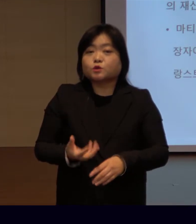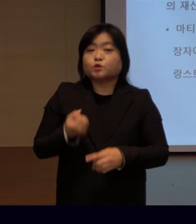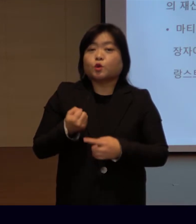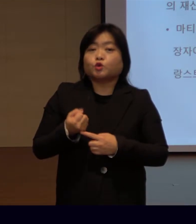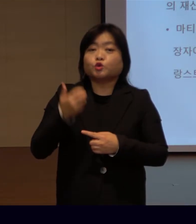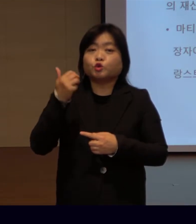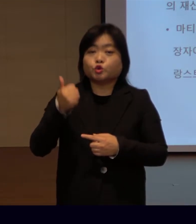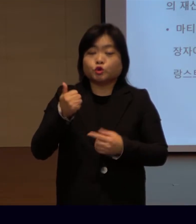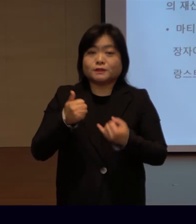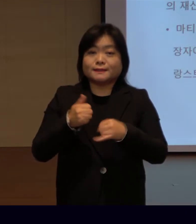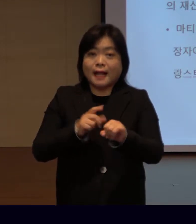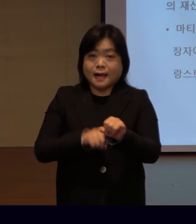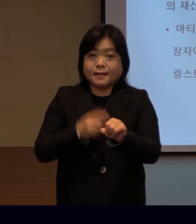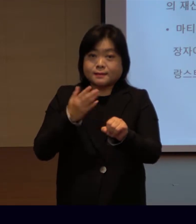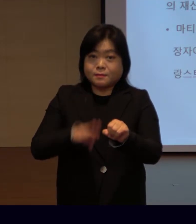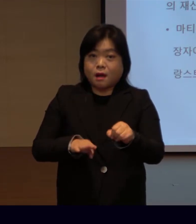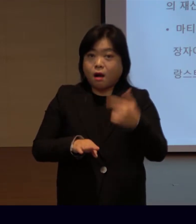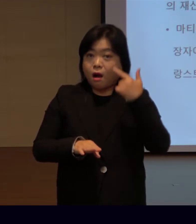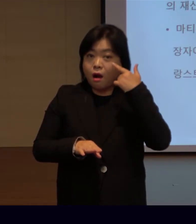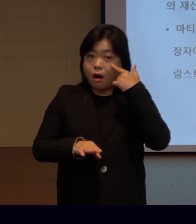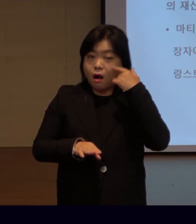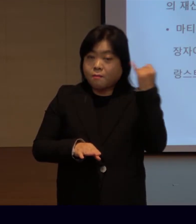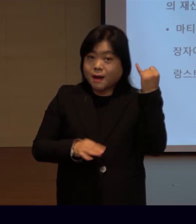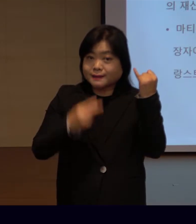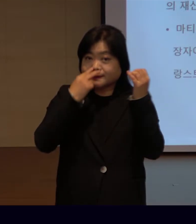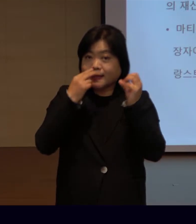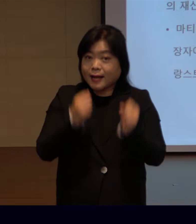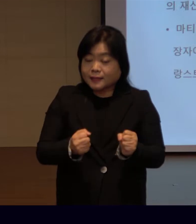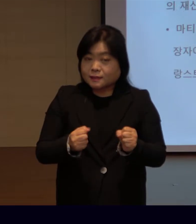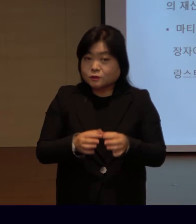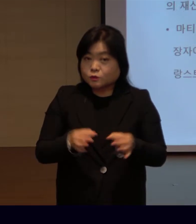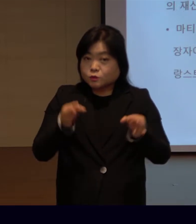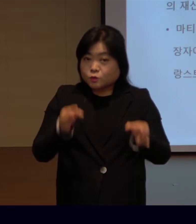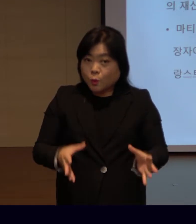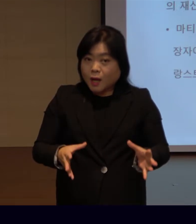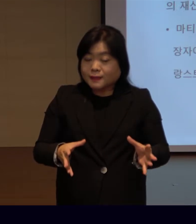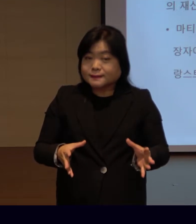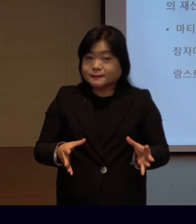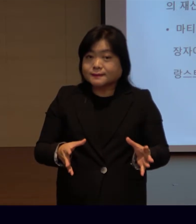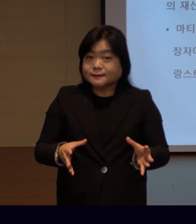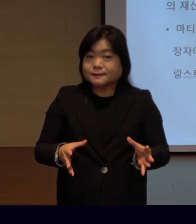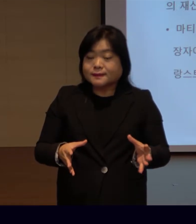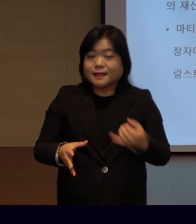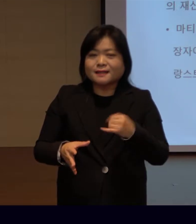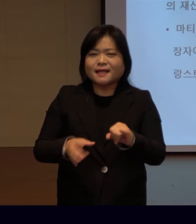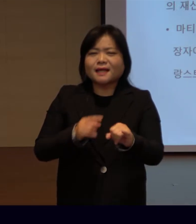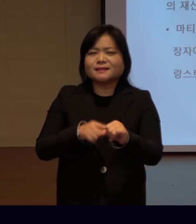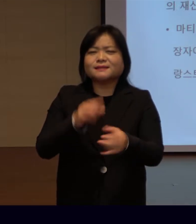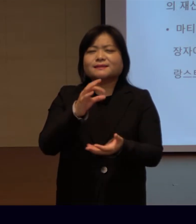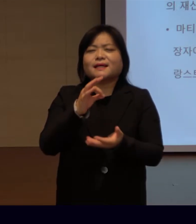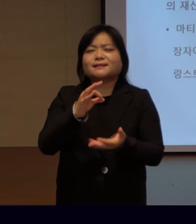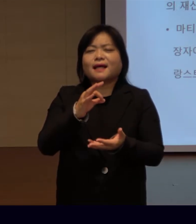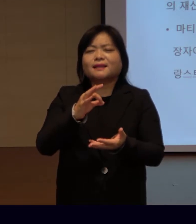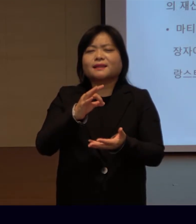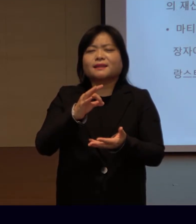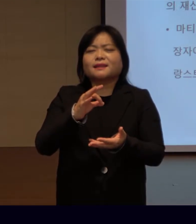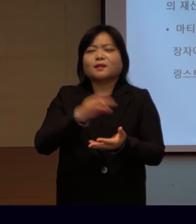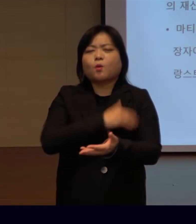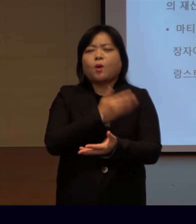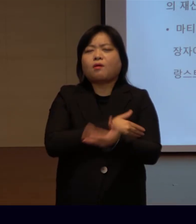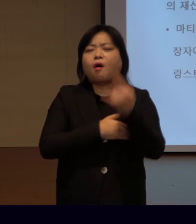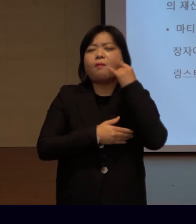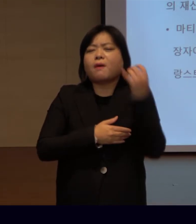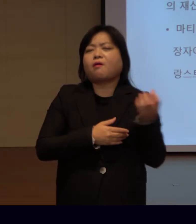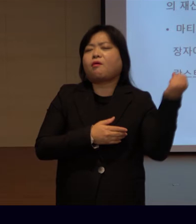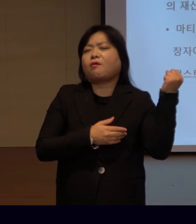소유주는 딸이지만 엄마가 살아있는 동안에는 그 재산권을 행사할 수 있도록 하는 거예요.